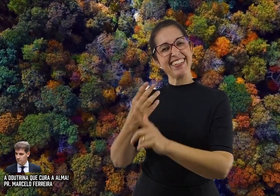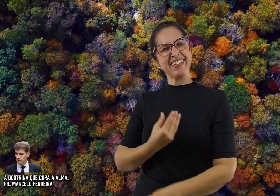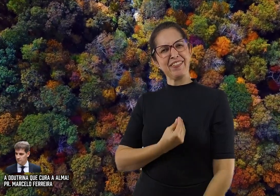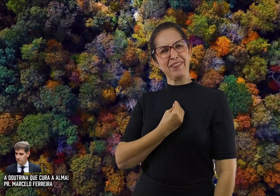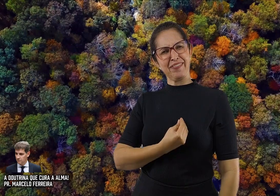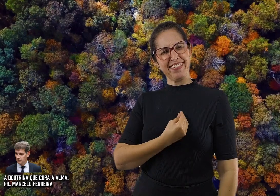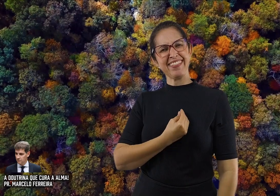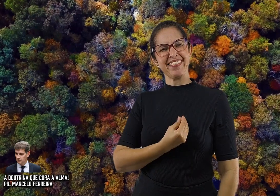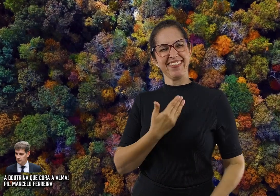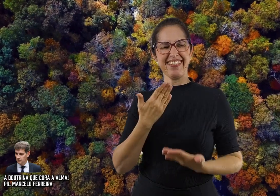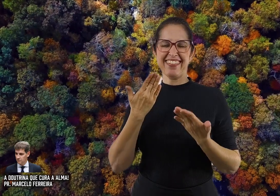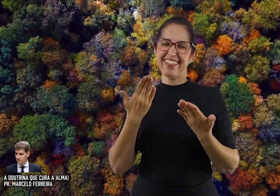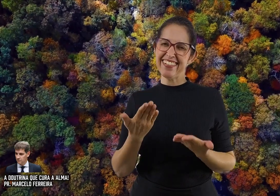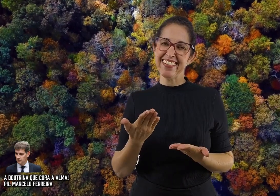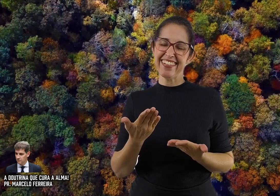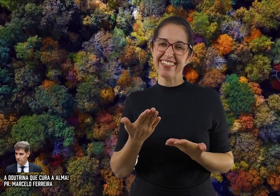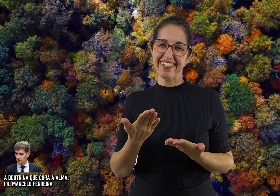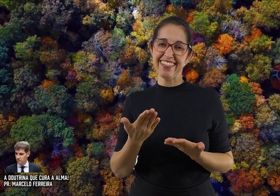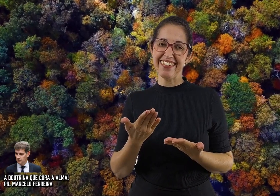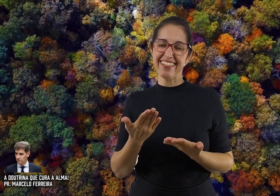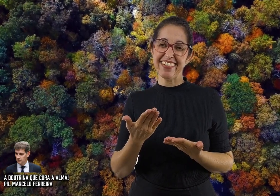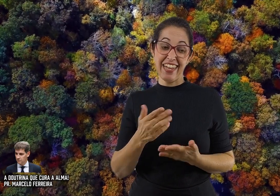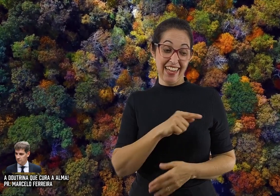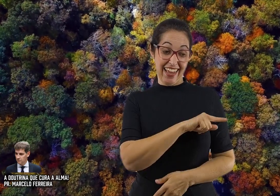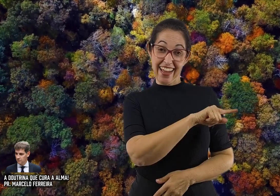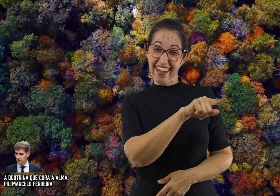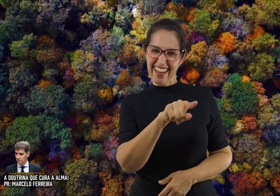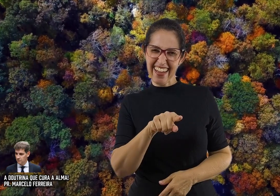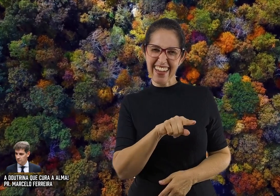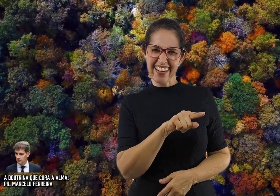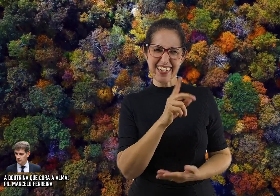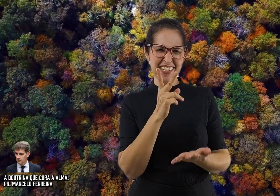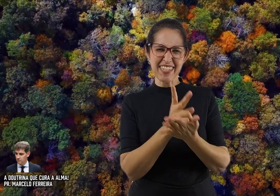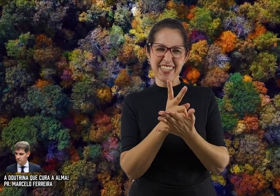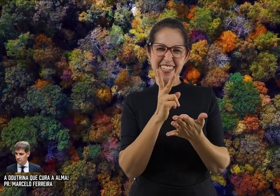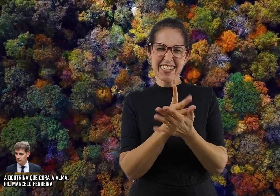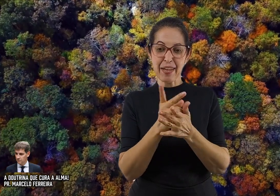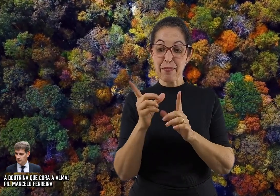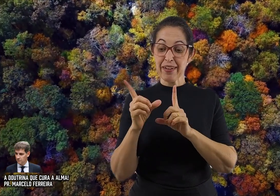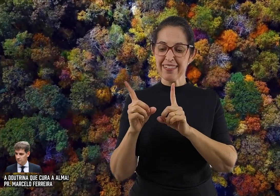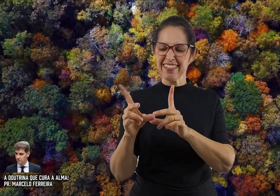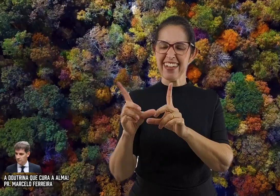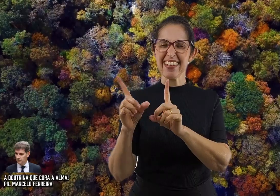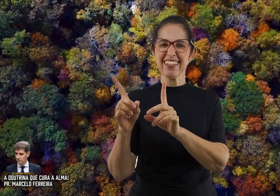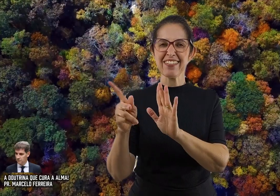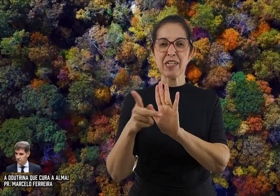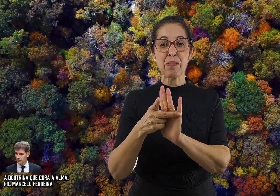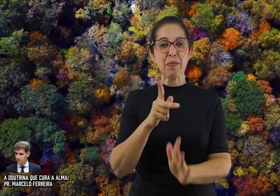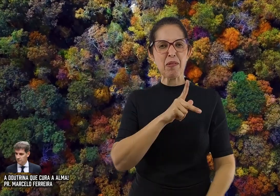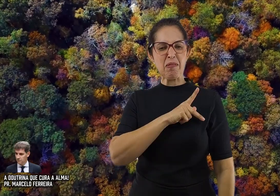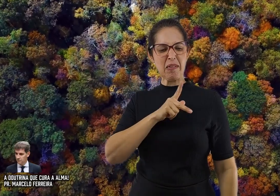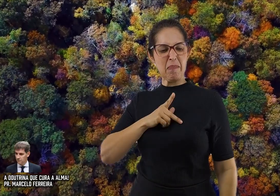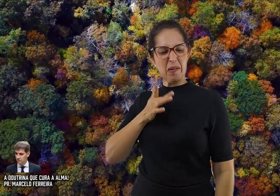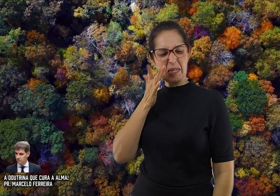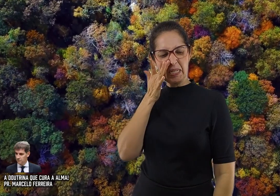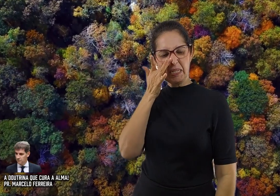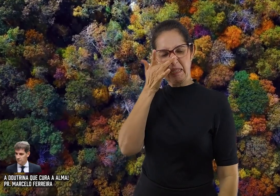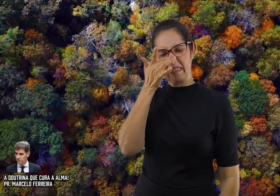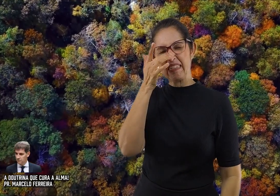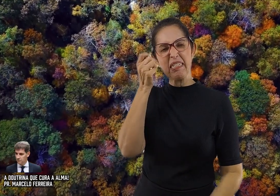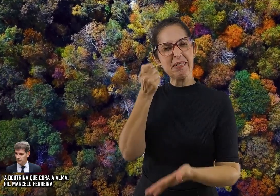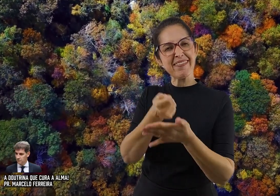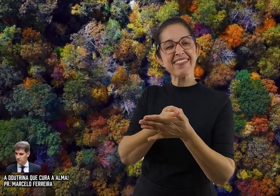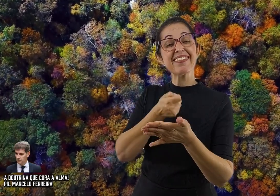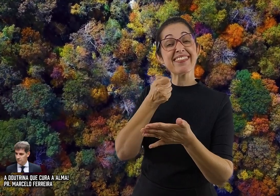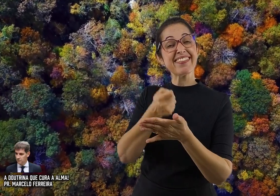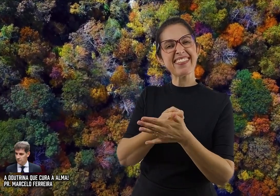verdade, no livro de Atos, fala assim, ó, e eles perseveravam na doutrina dos apóstolos. A doutrina dos